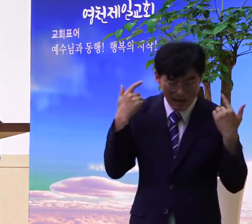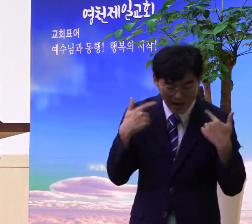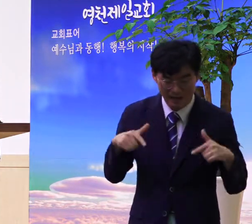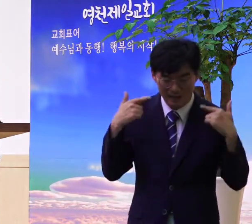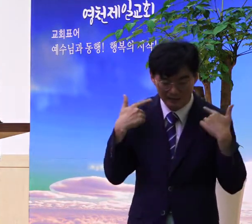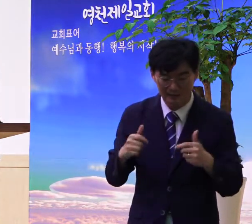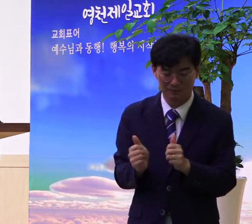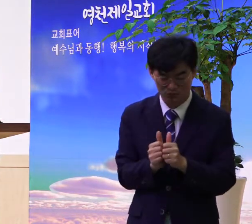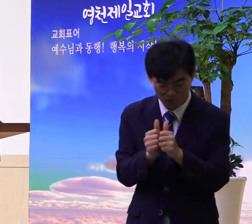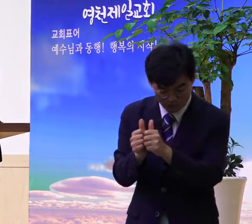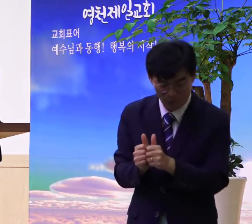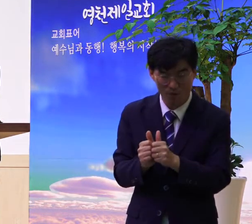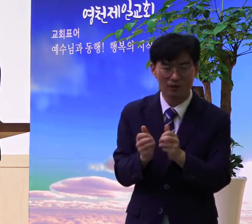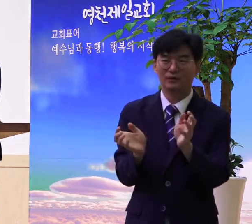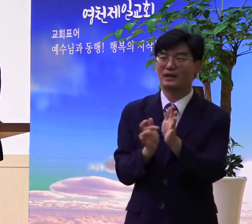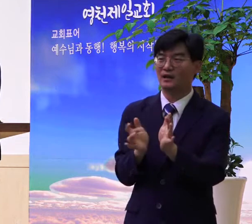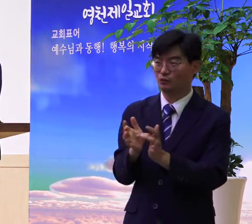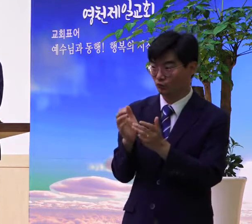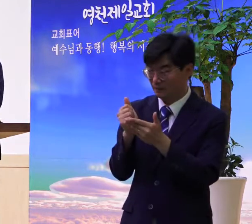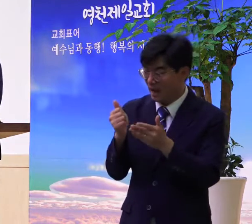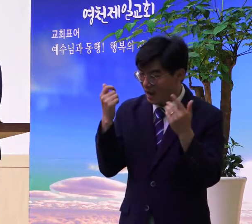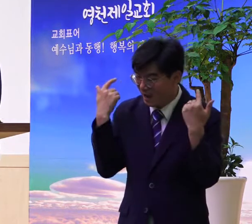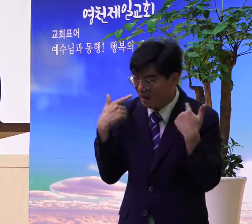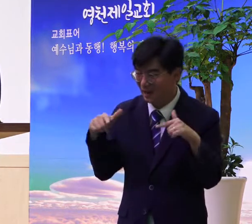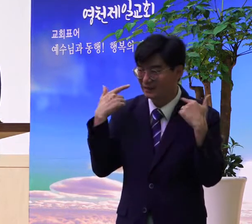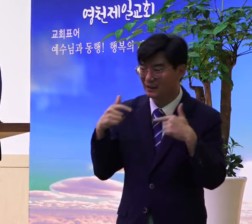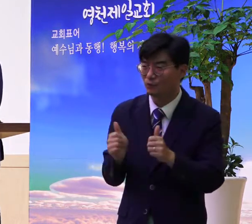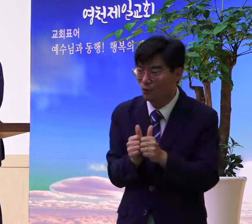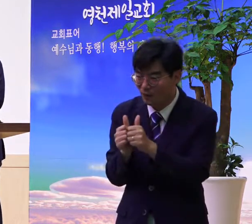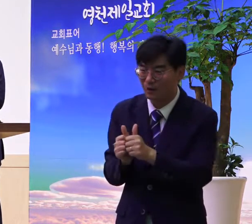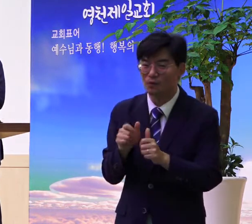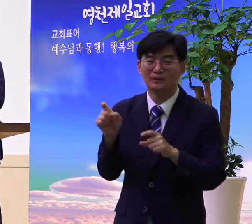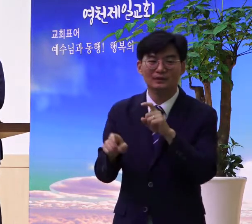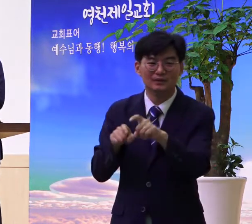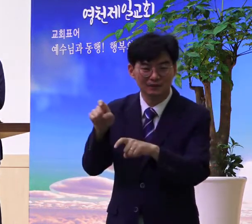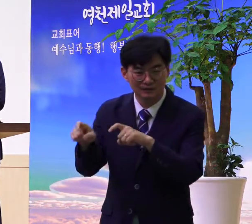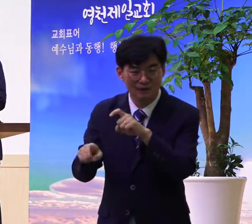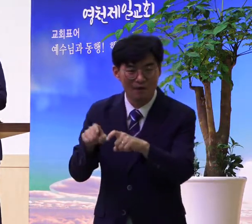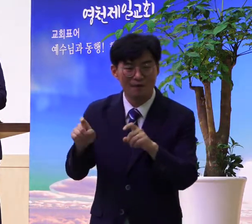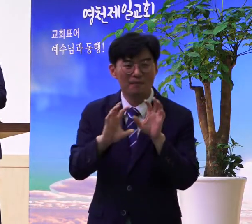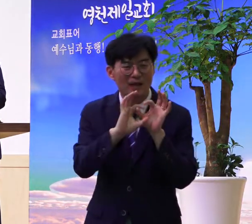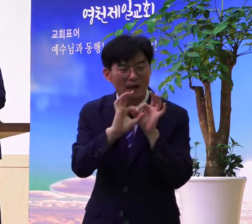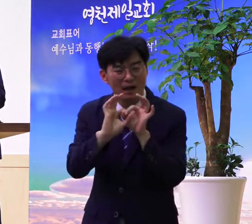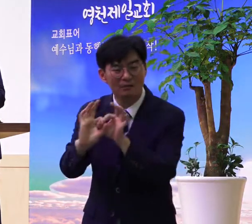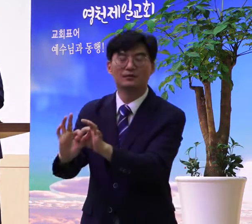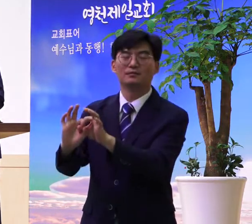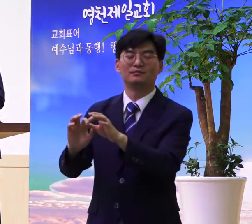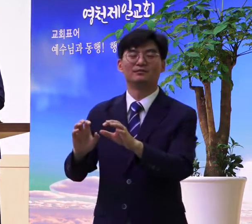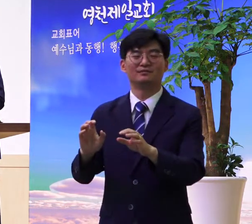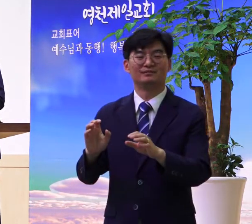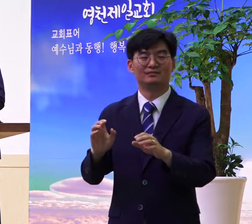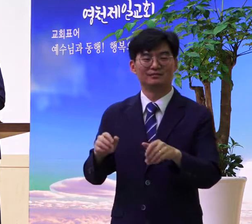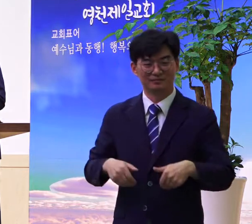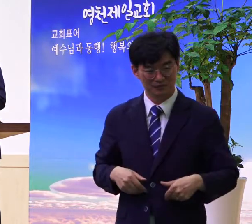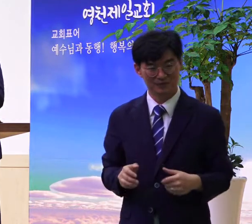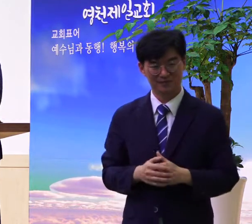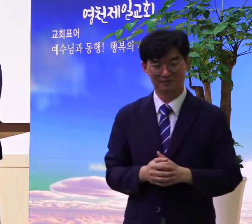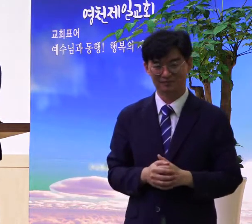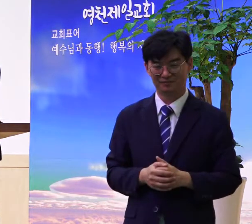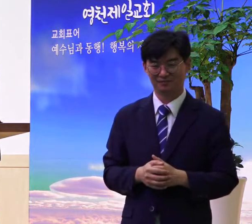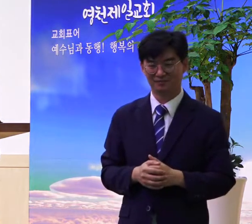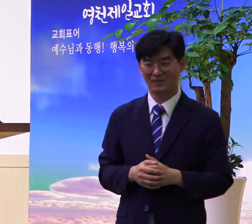것, 예수님과 매일매일 함께 있고 동행하는 것이라고 이야기했습니다. 여러분, 하루하루